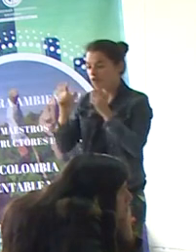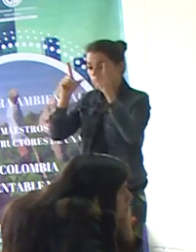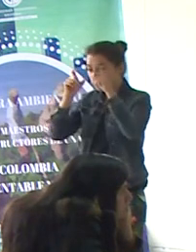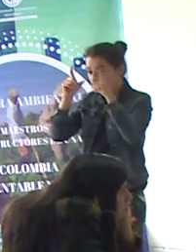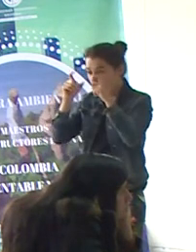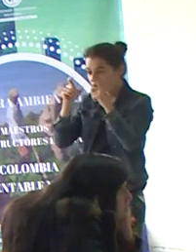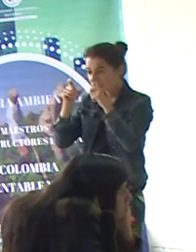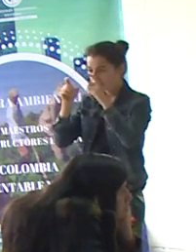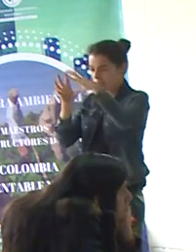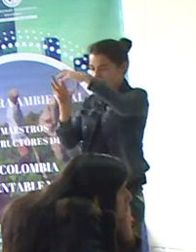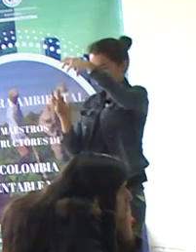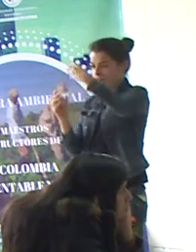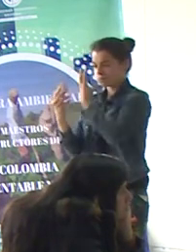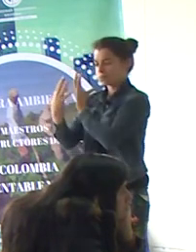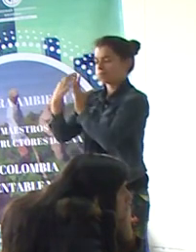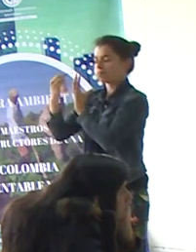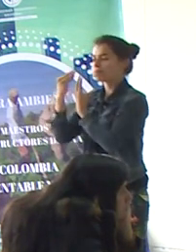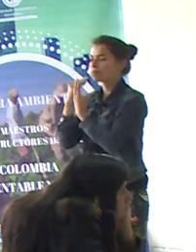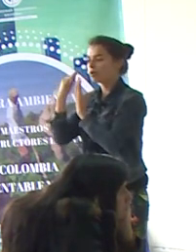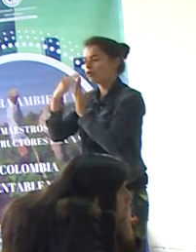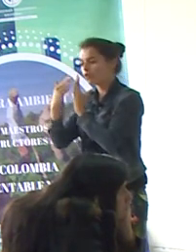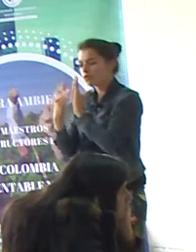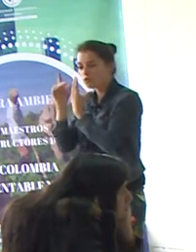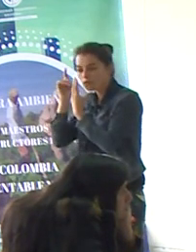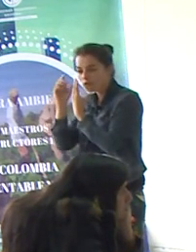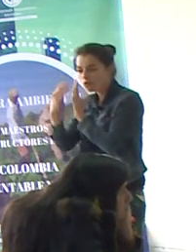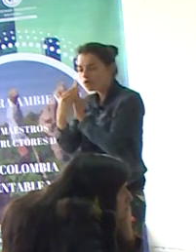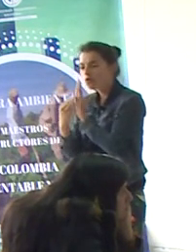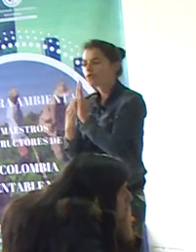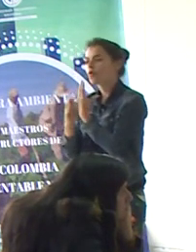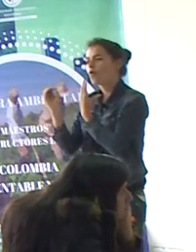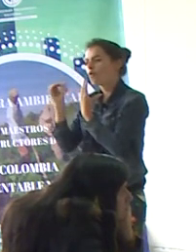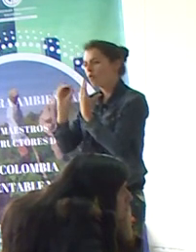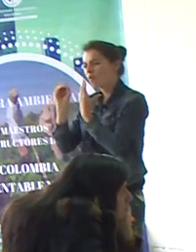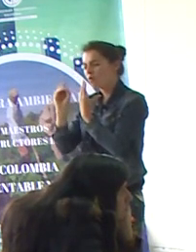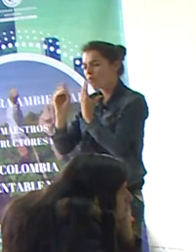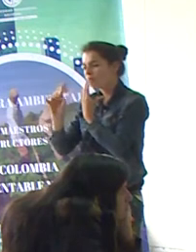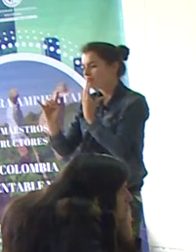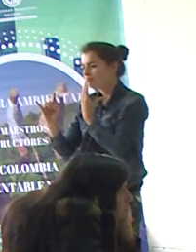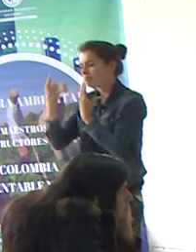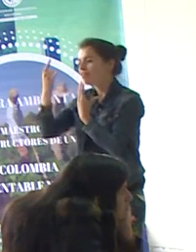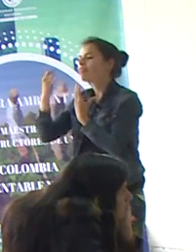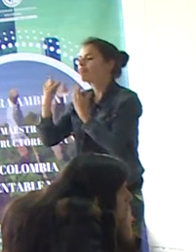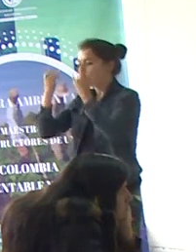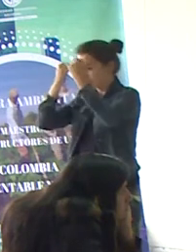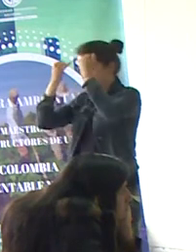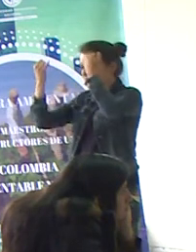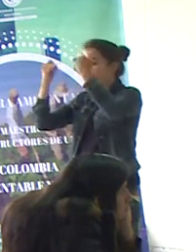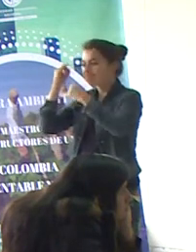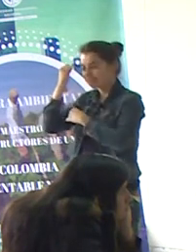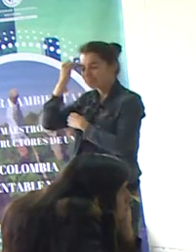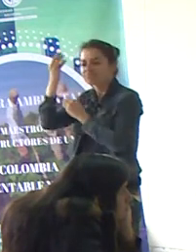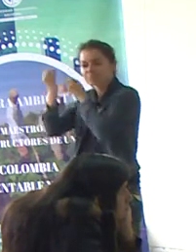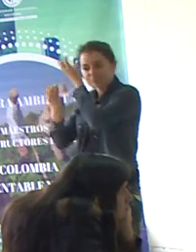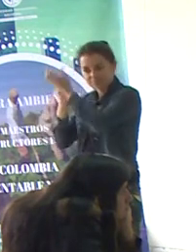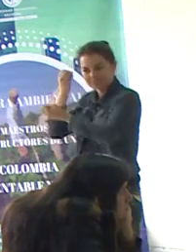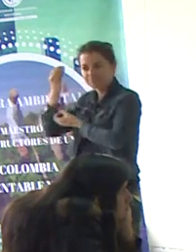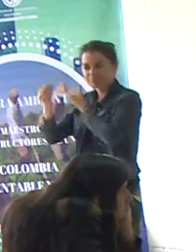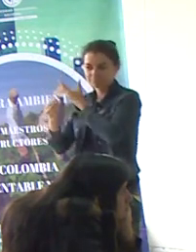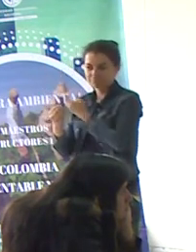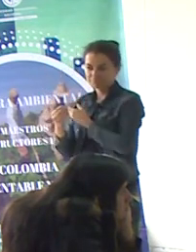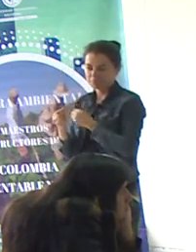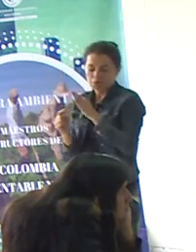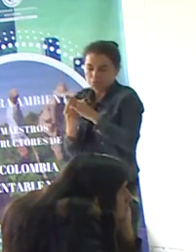pegar cosas digamos que usted vaya encontrando por allí que le representen a usted como individuo lo que se le ocurre está bien